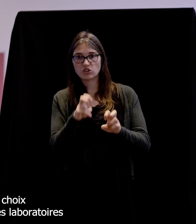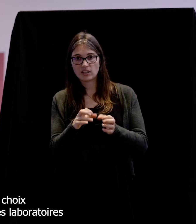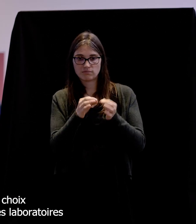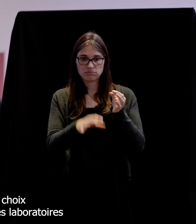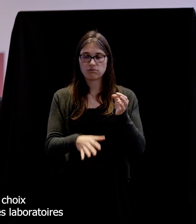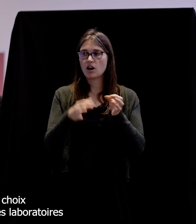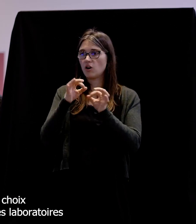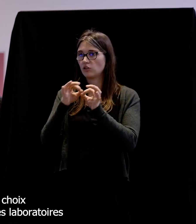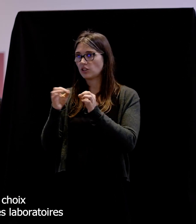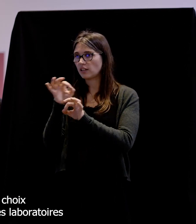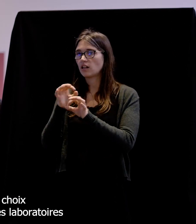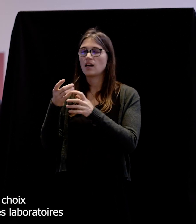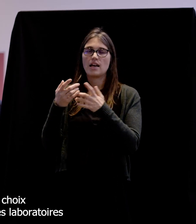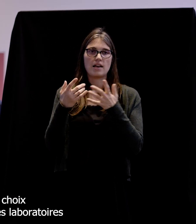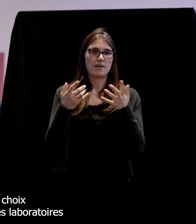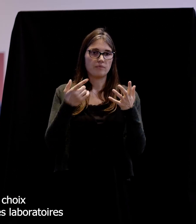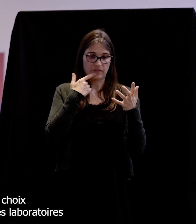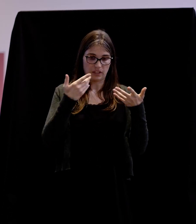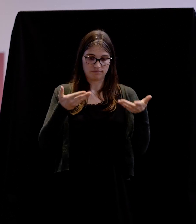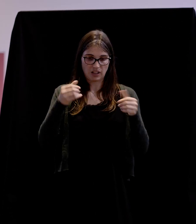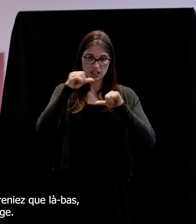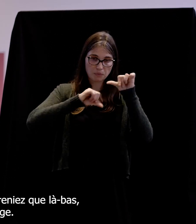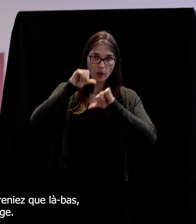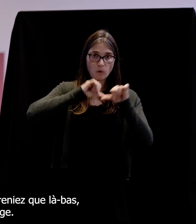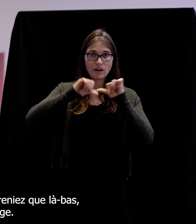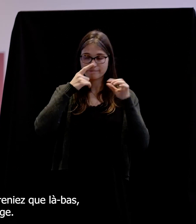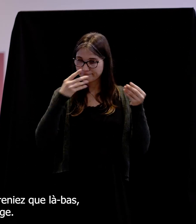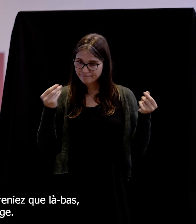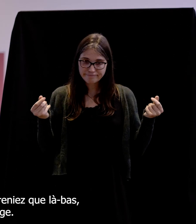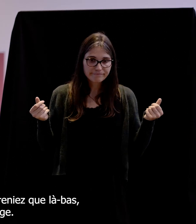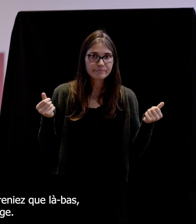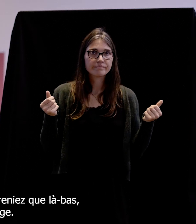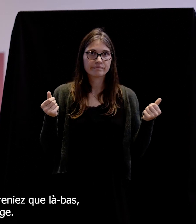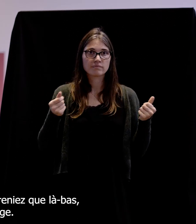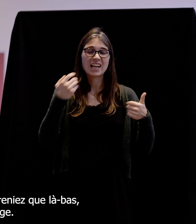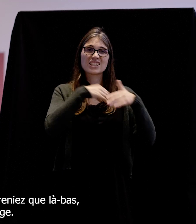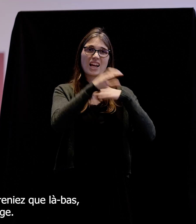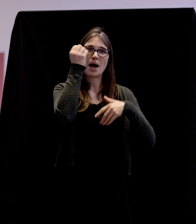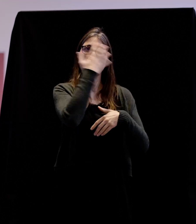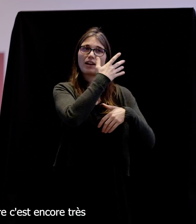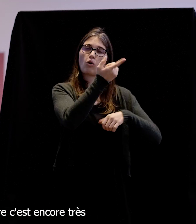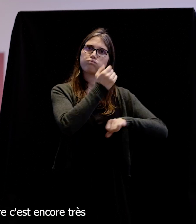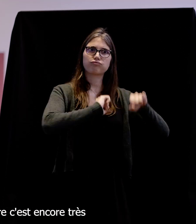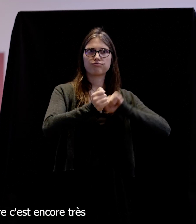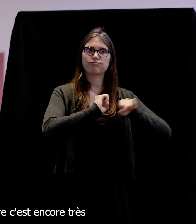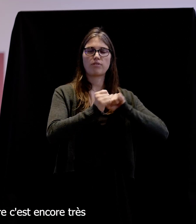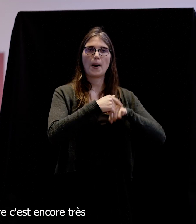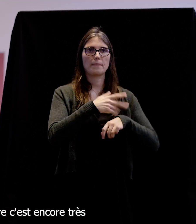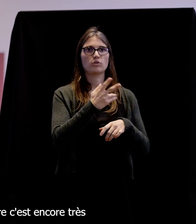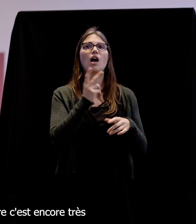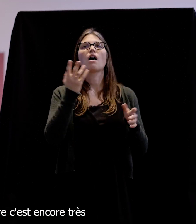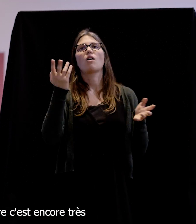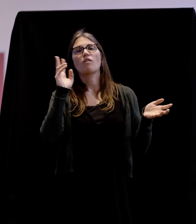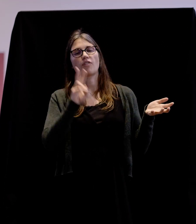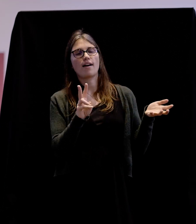choix des équipes et des laboratoires. Pour que vous compreniez que là-bas, ça bouge. Alors, vous allez me dire, c'est